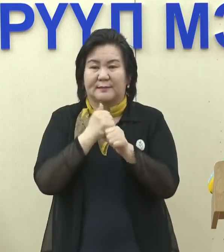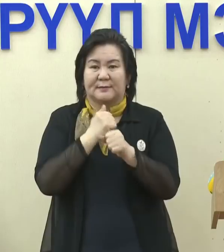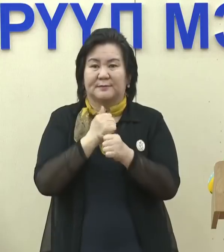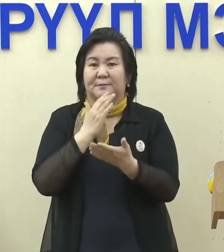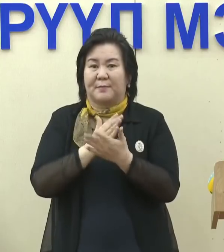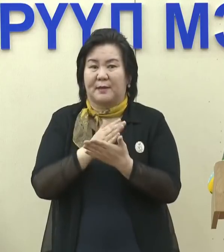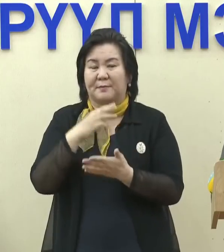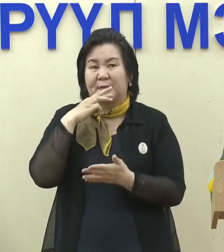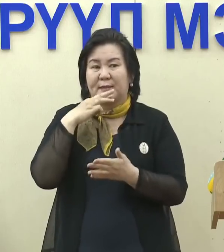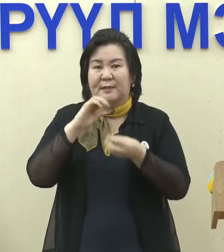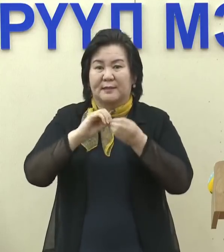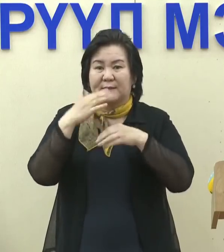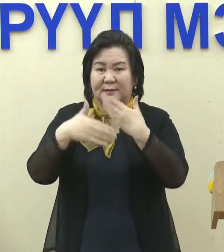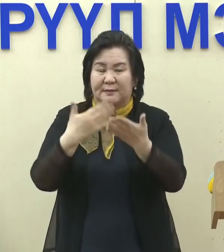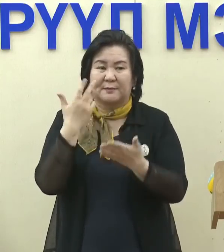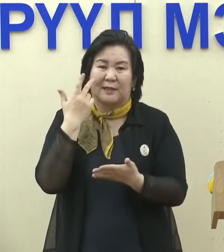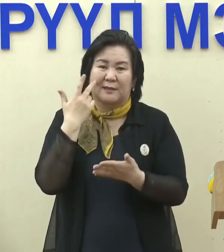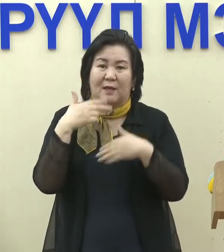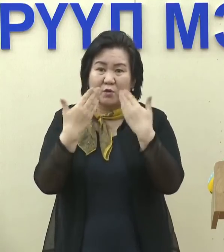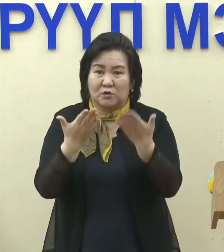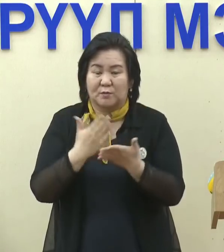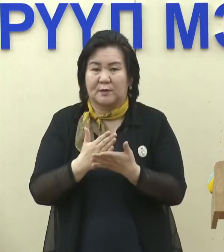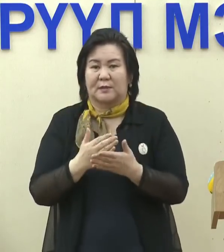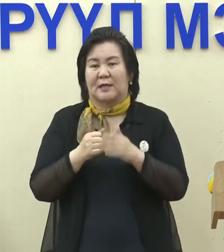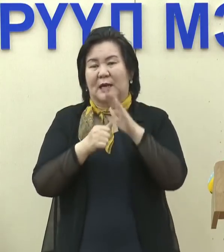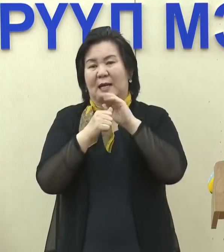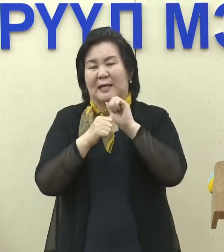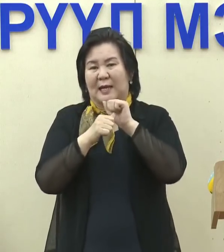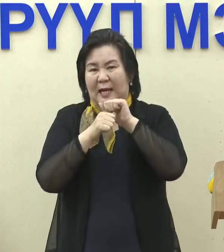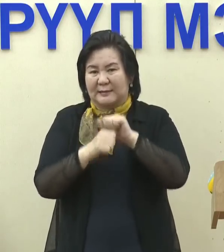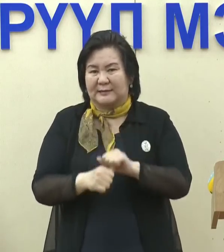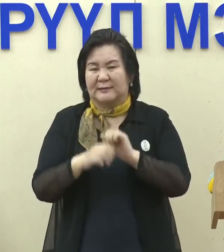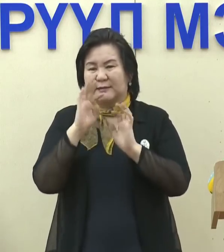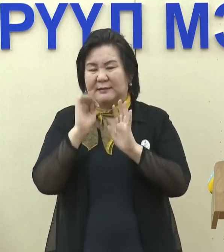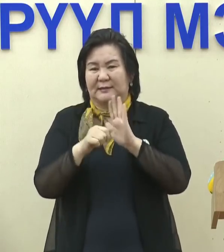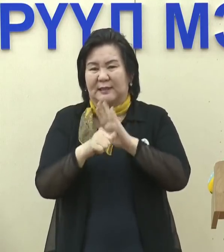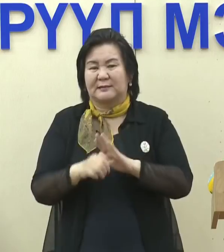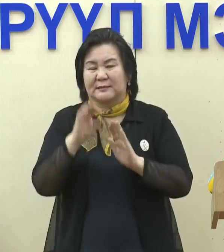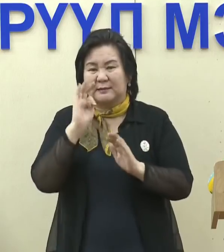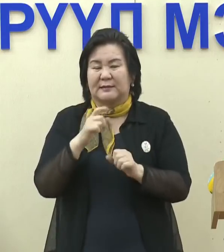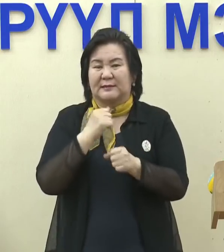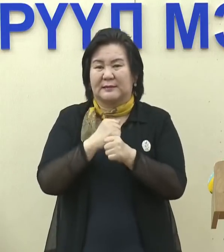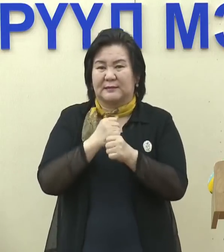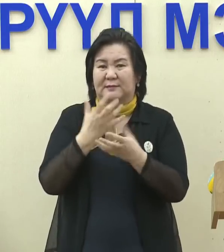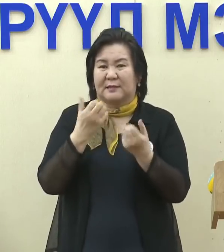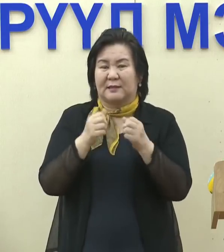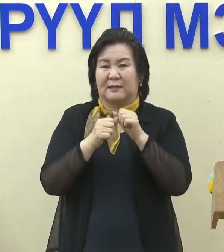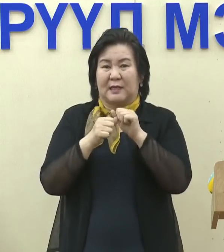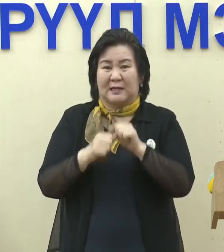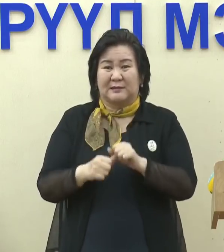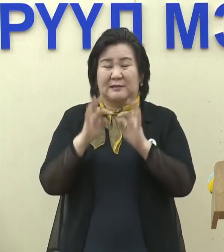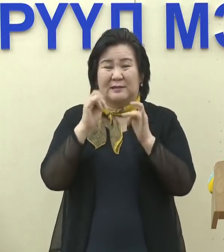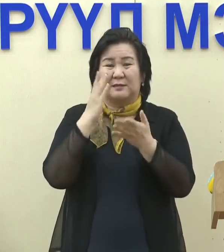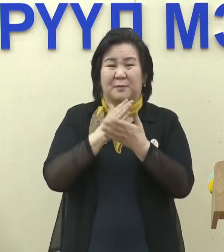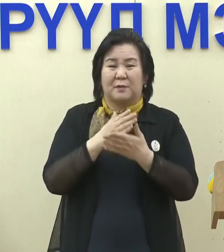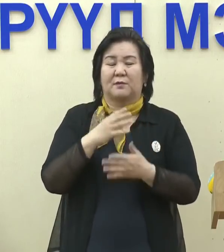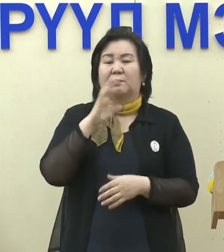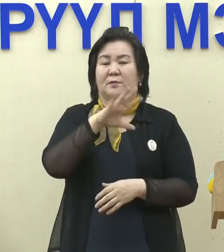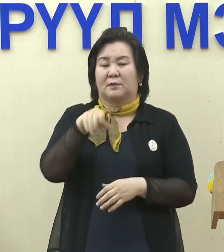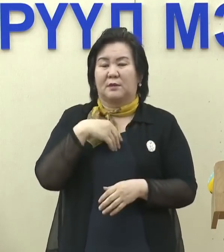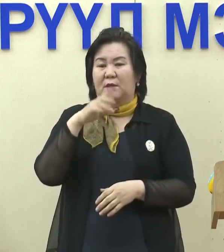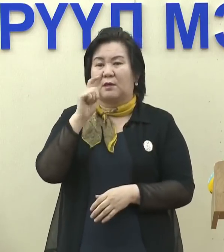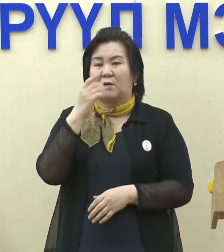гэдэг мэдээллийг бид бол байнга өгч байгаа. Одоо тэгээд ачаалт үнэхээр ихсээд ингэх юм бол бид нар халдварт юу арьсны өвчин судлалын